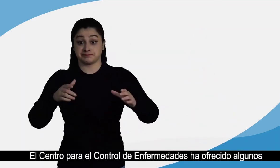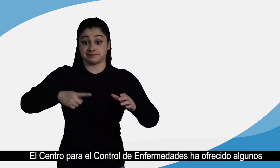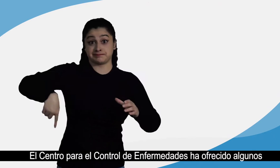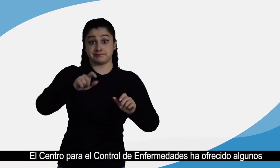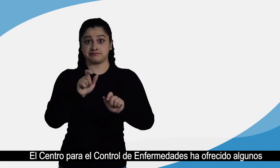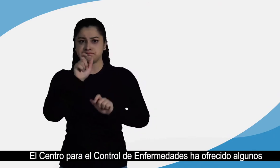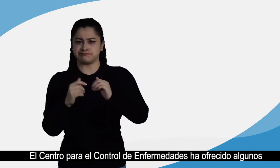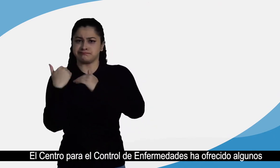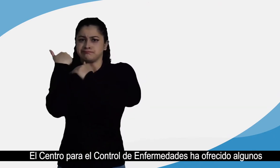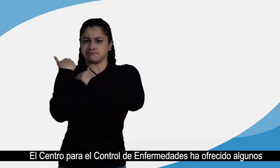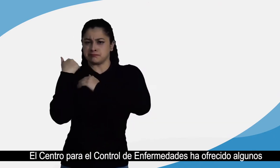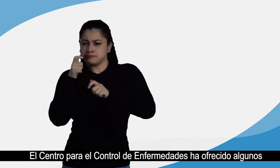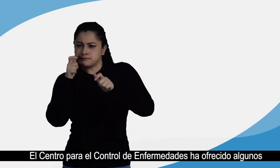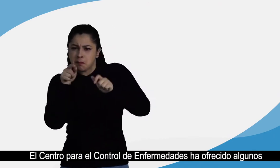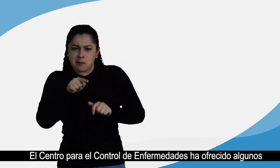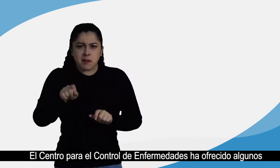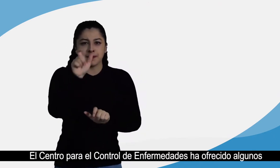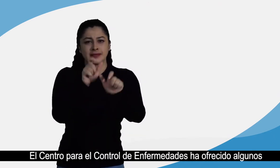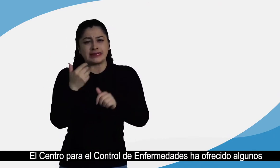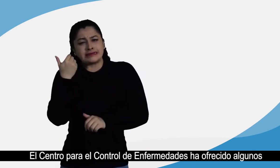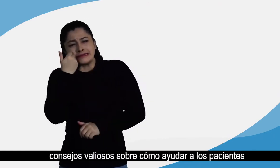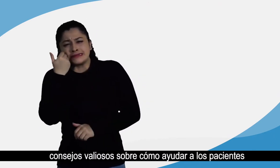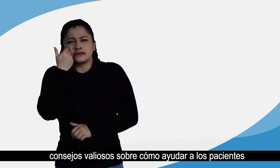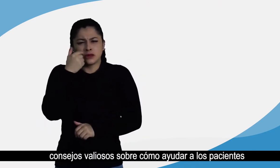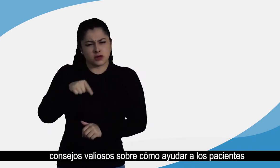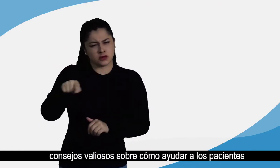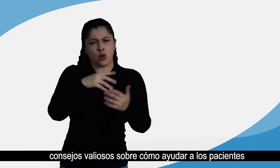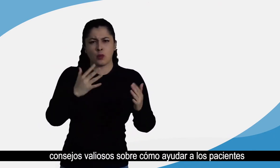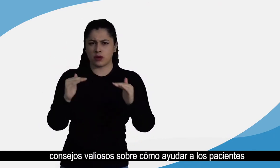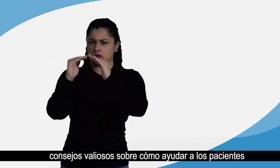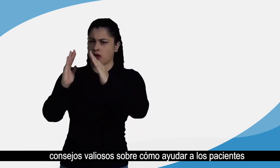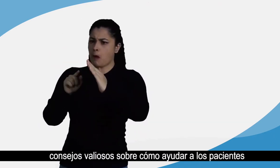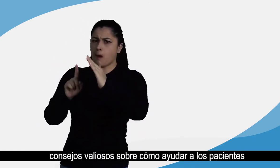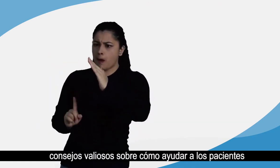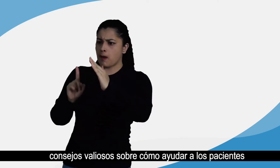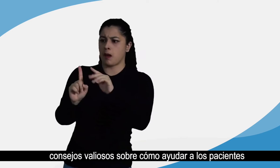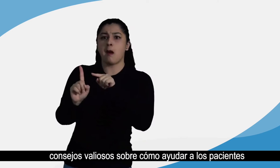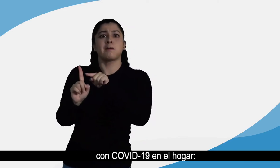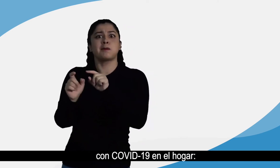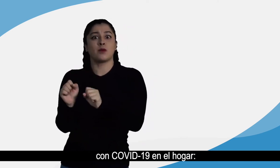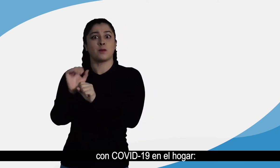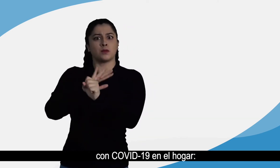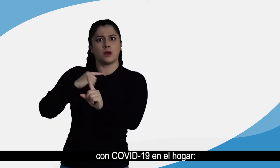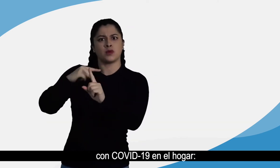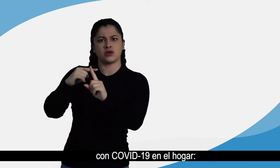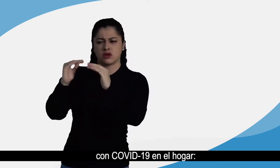El Centro para el Control de Enfermedades ha ofrecido algunos consejos valiosos sobre cómo ayudar a los pacientes con COVID en el hogar